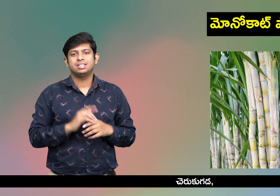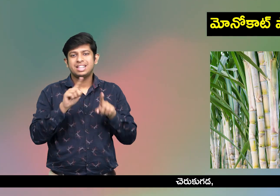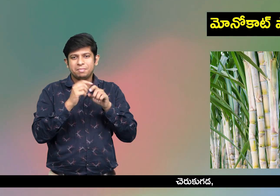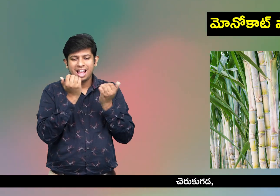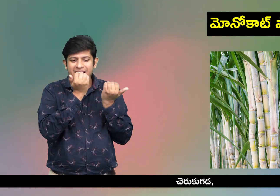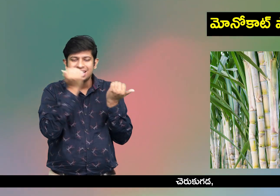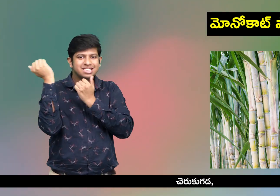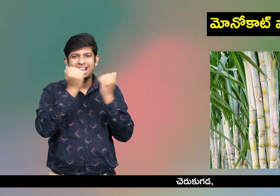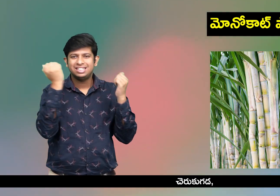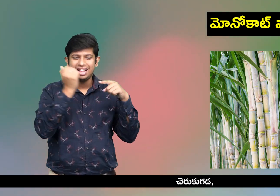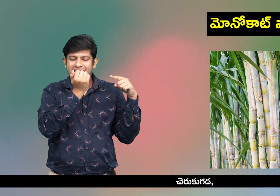చెరకు,